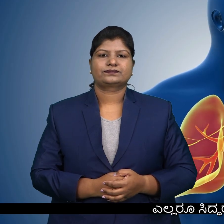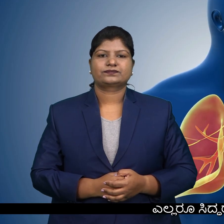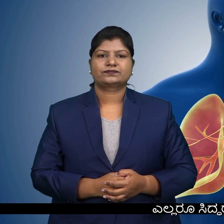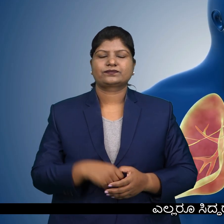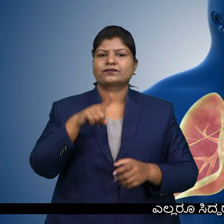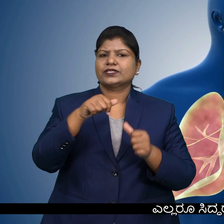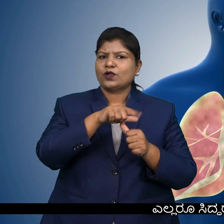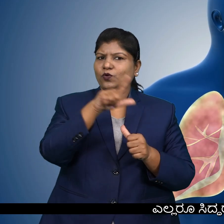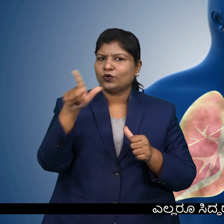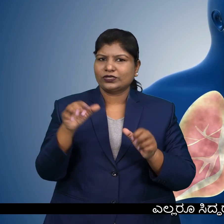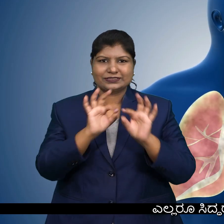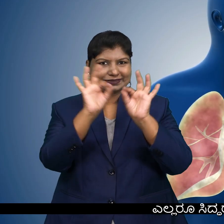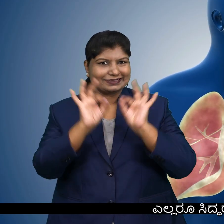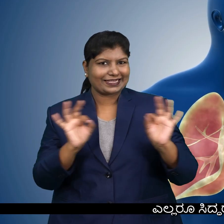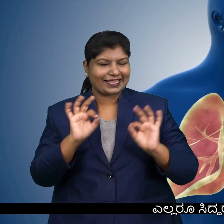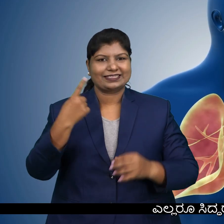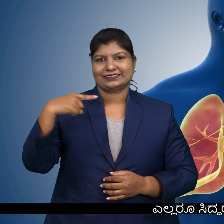ಎಲ್ಲರೂ ಸಿದ್ಧರಾಗಿದ್ದೀರಾ ಅಲ್ಲವೇ?